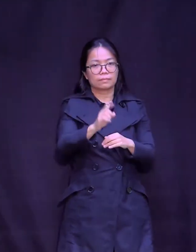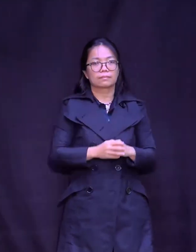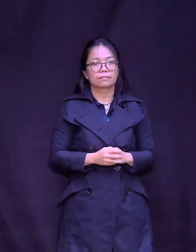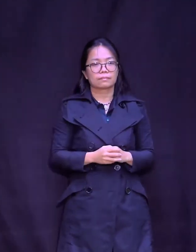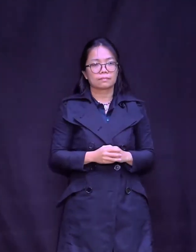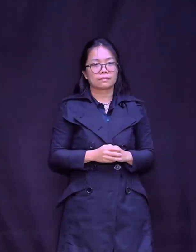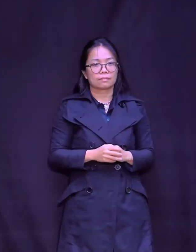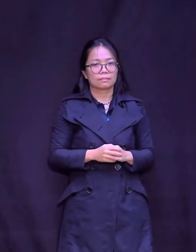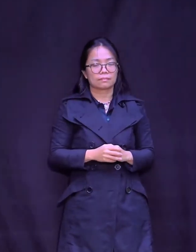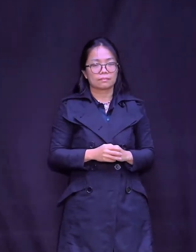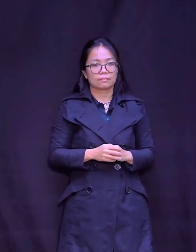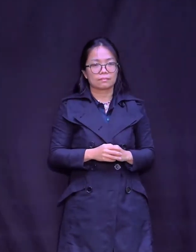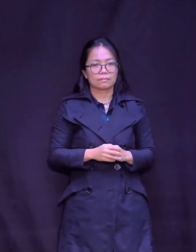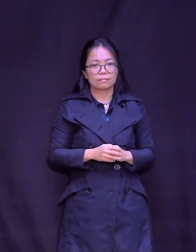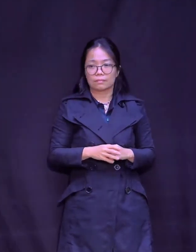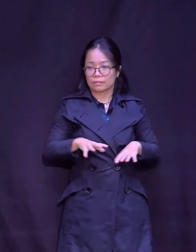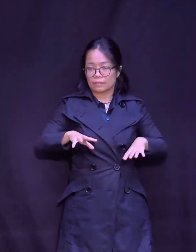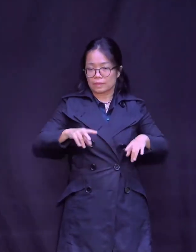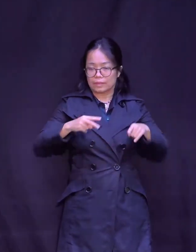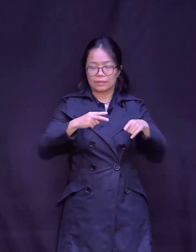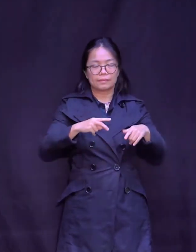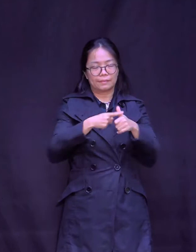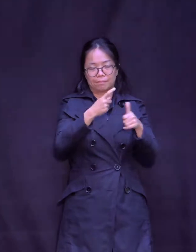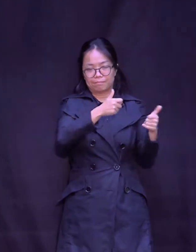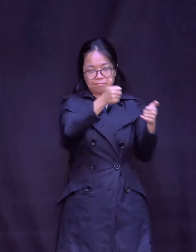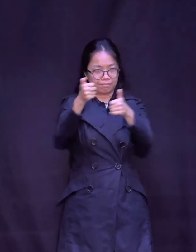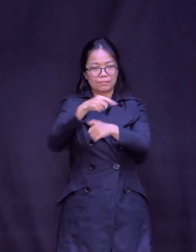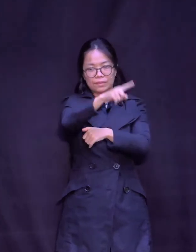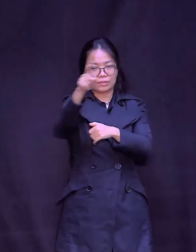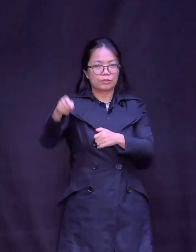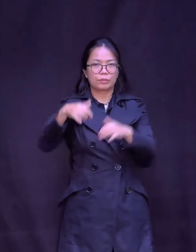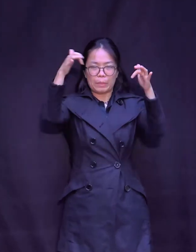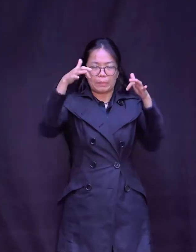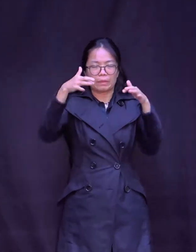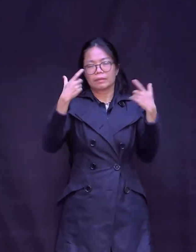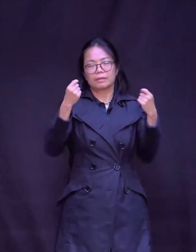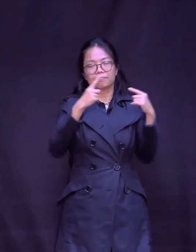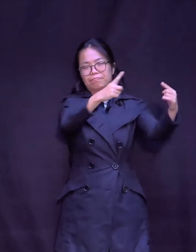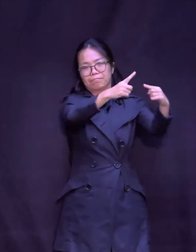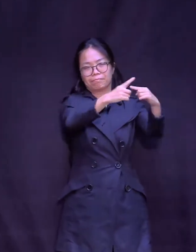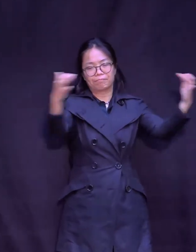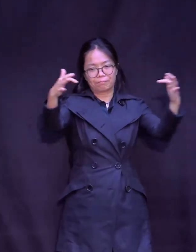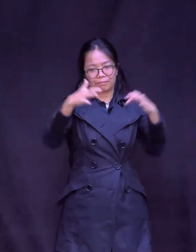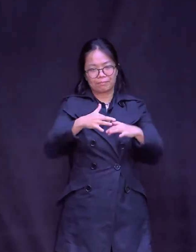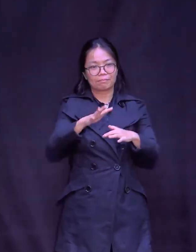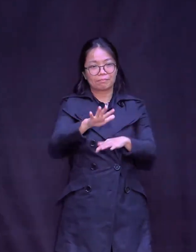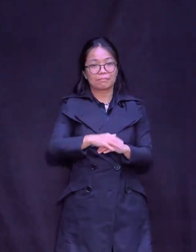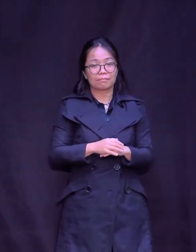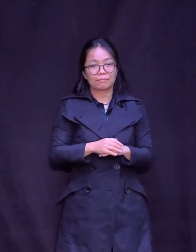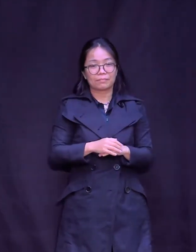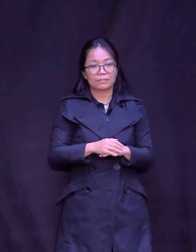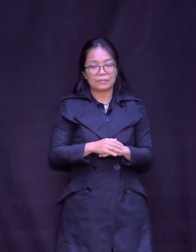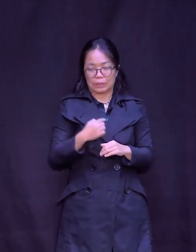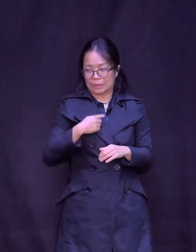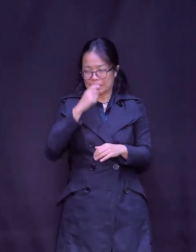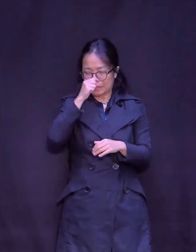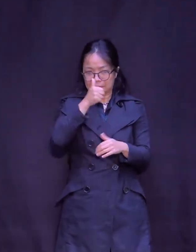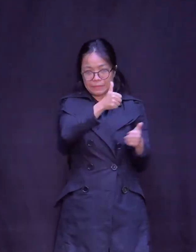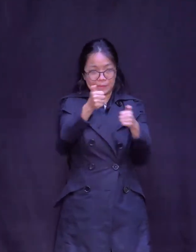那首先是谢谢各位冒着大雨。那我要特别感谢